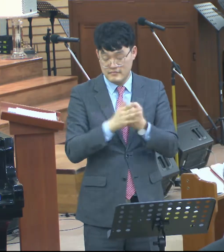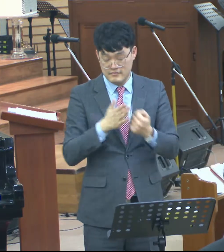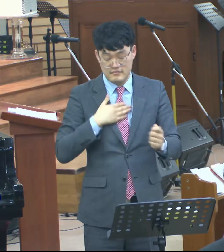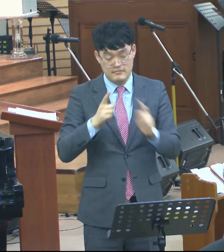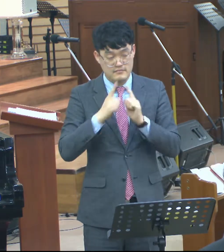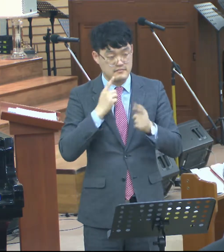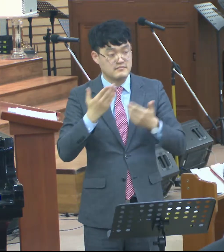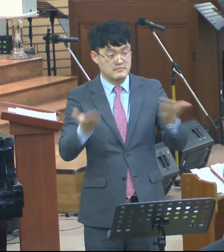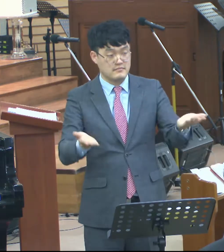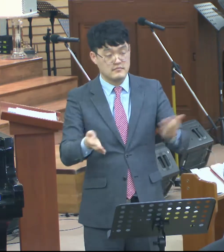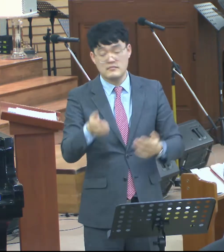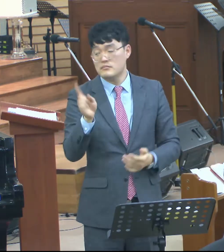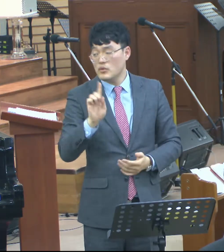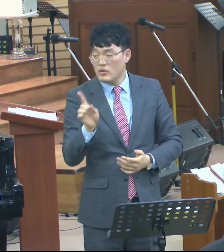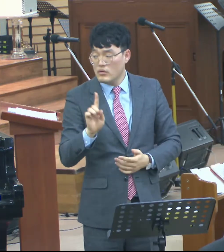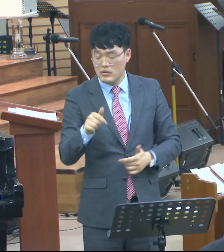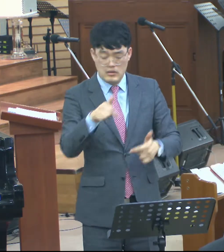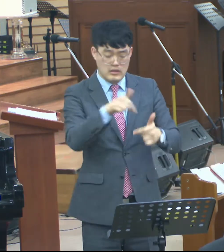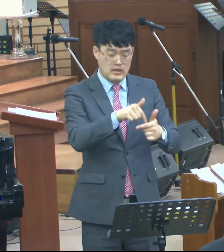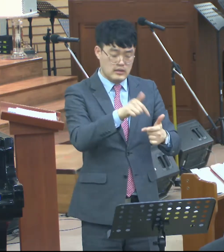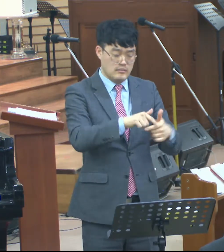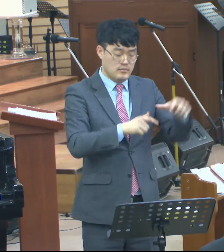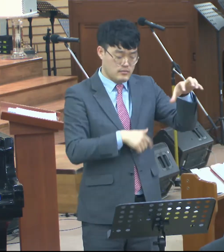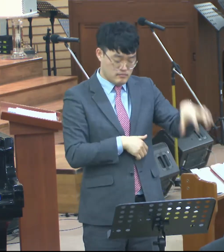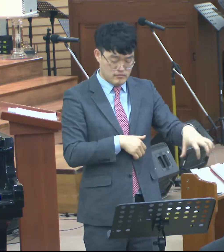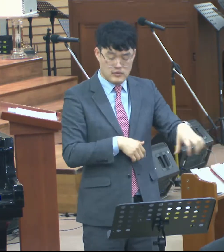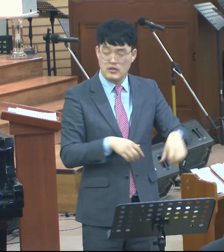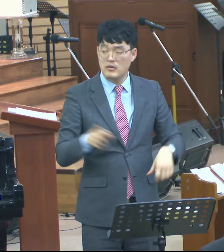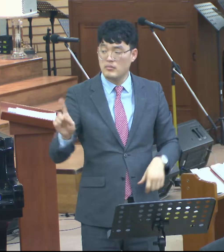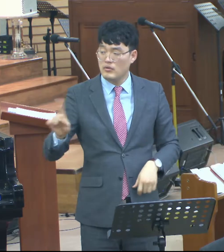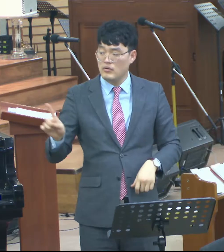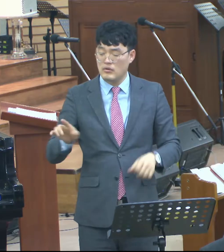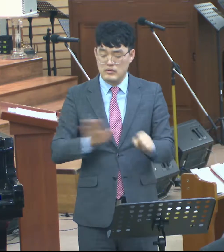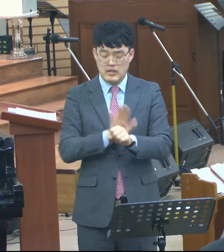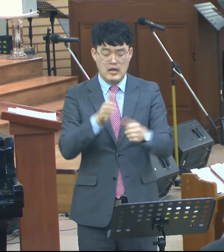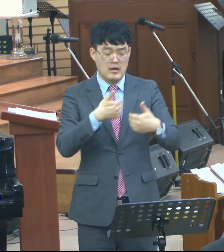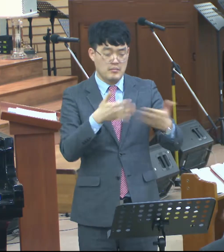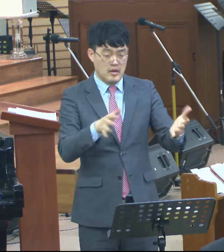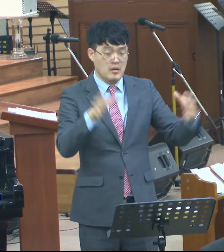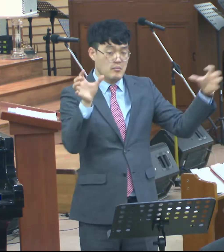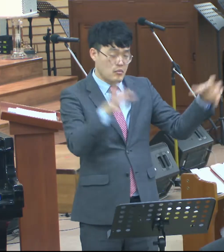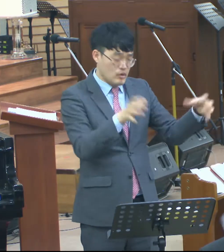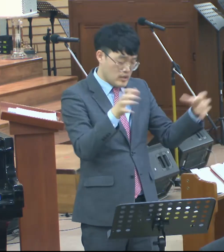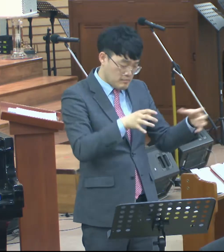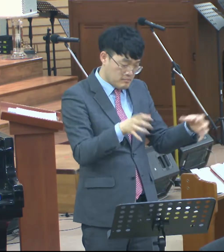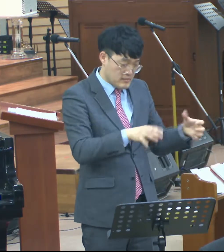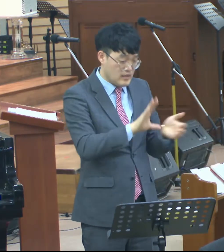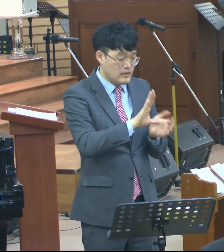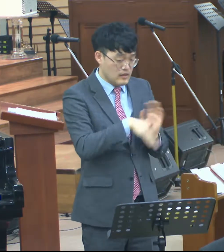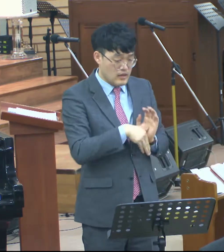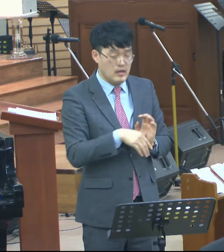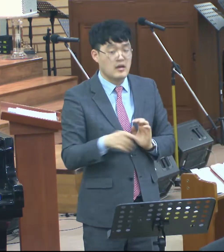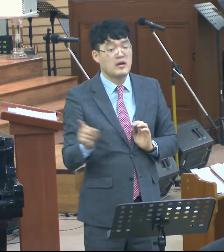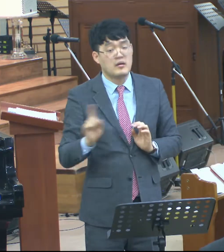있어요. 그런데 강남에서는요. 사랑방 모임 2부에서 6번째 집을